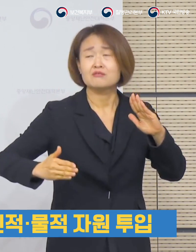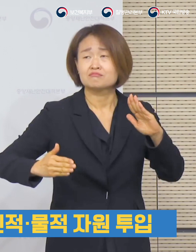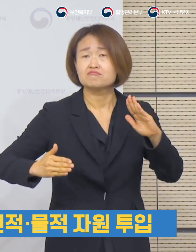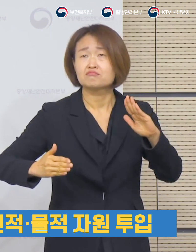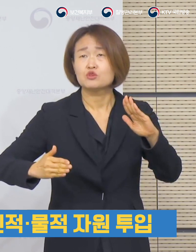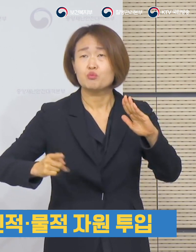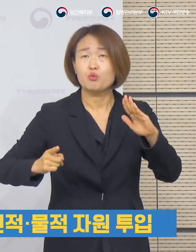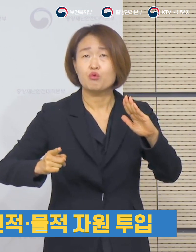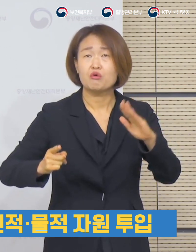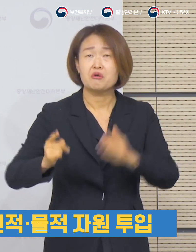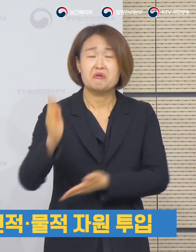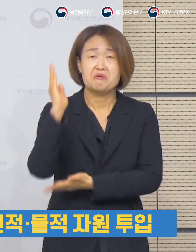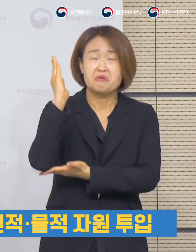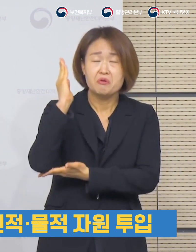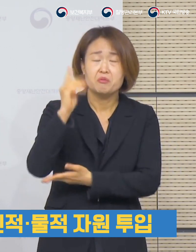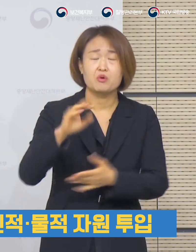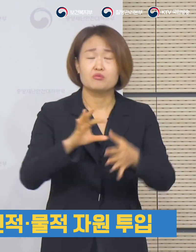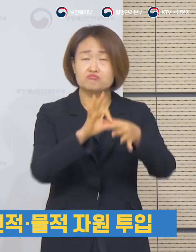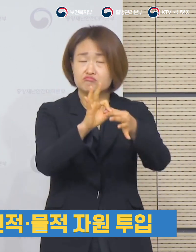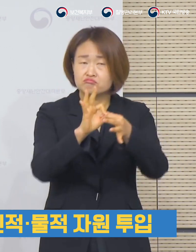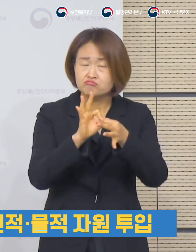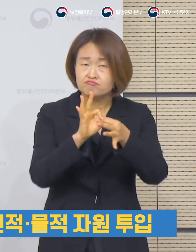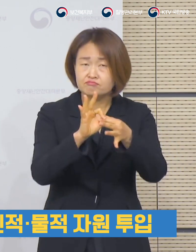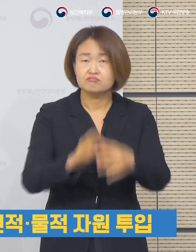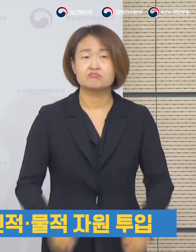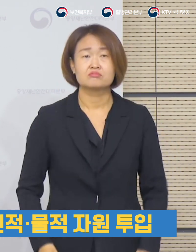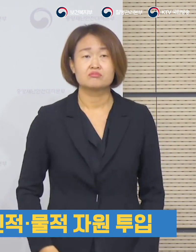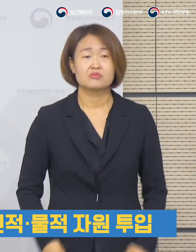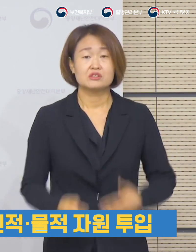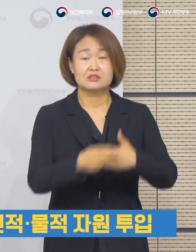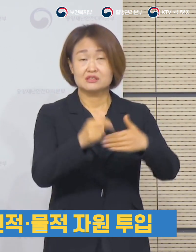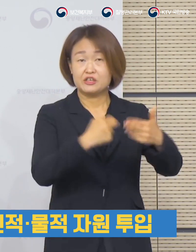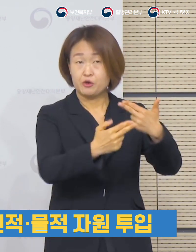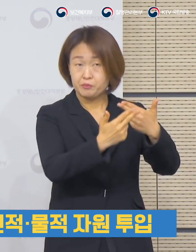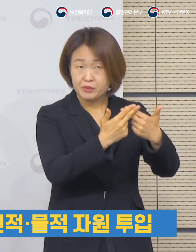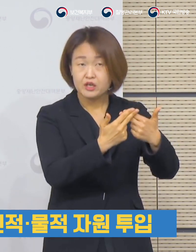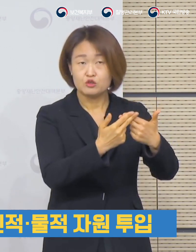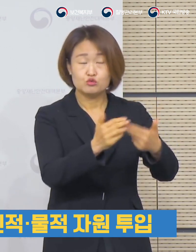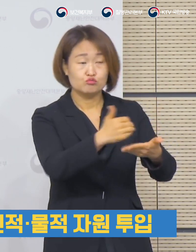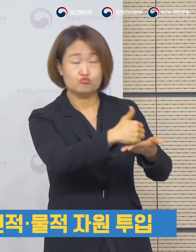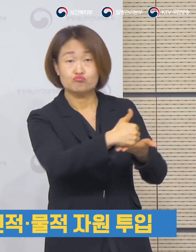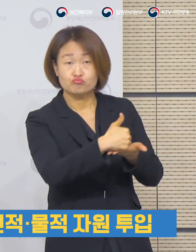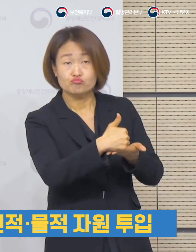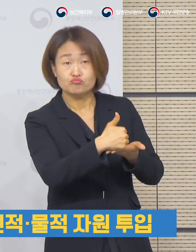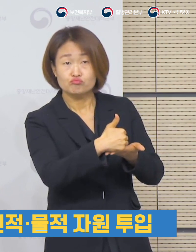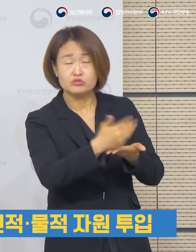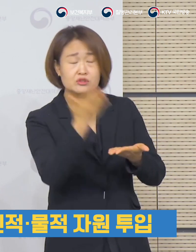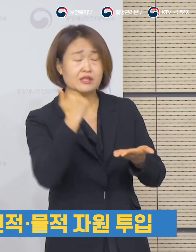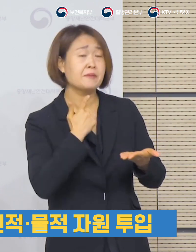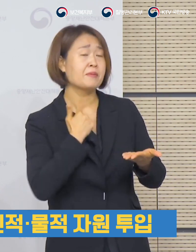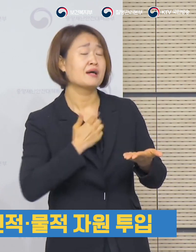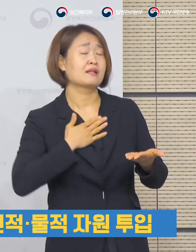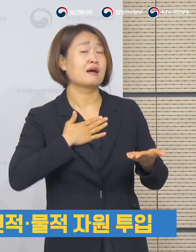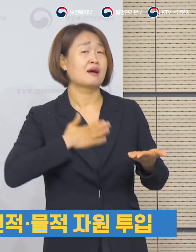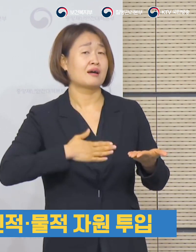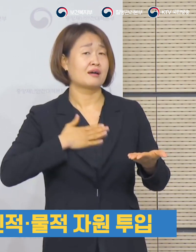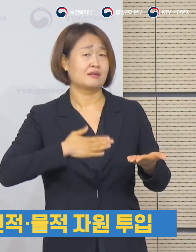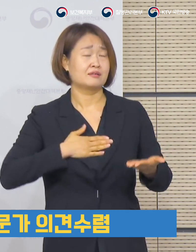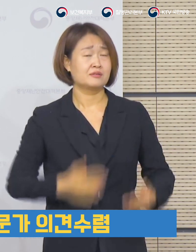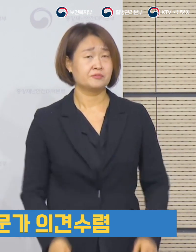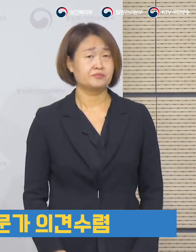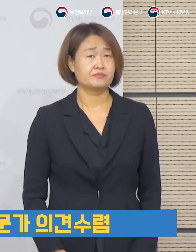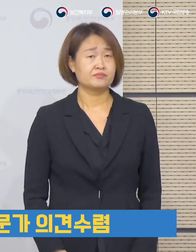그 성명이나 이런 걸 통해서도 의사협회에서도 제시를 한 바가 있는 걸로 알고 있고